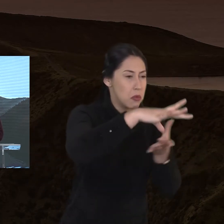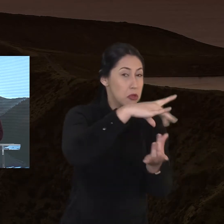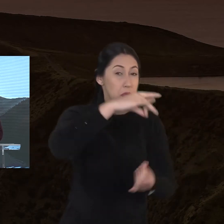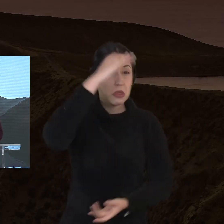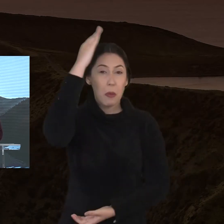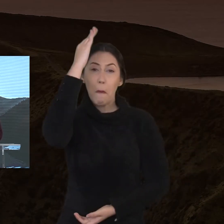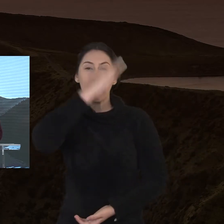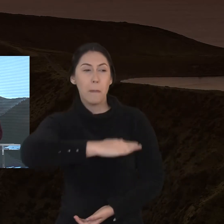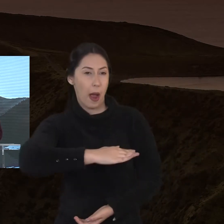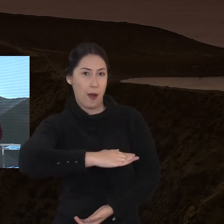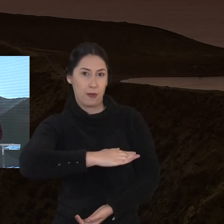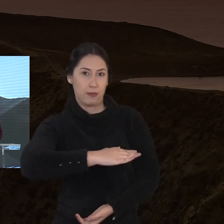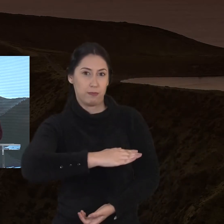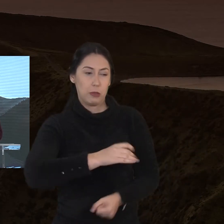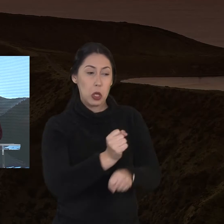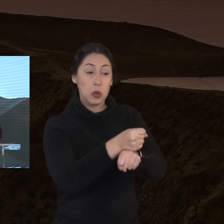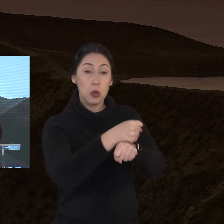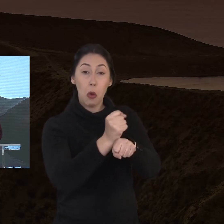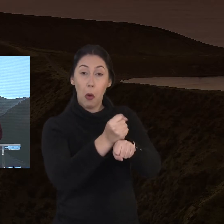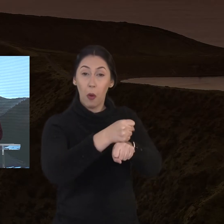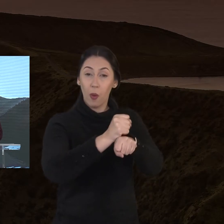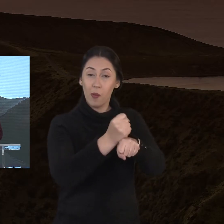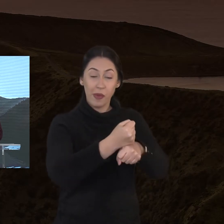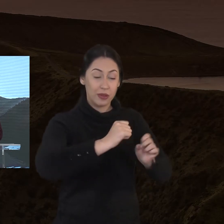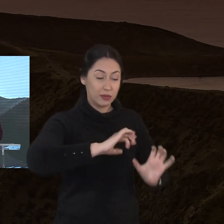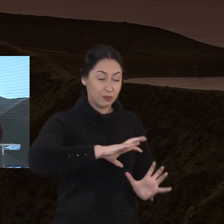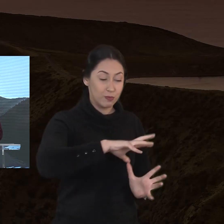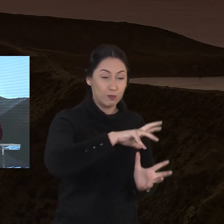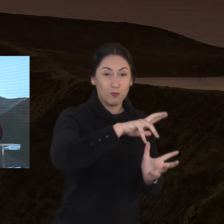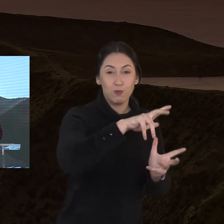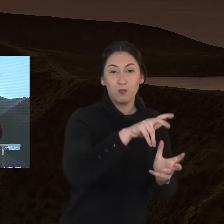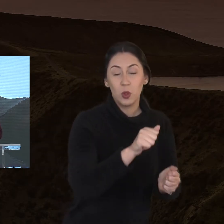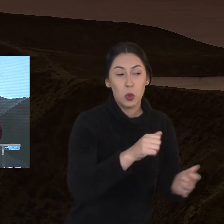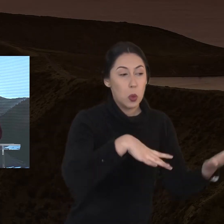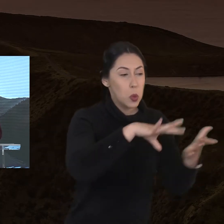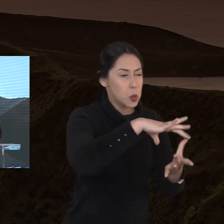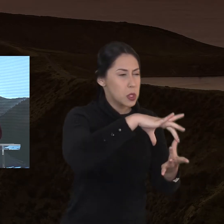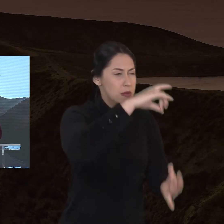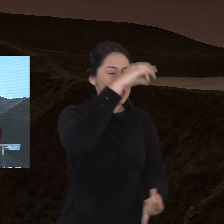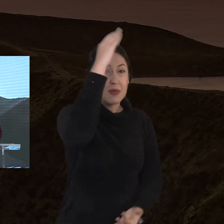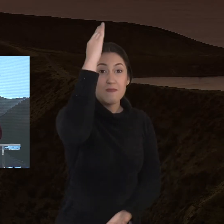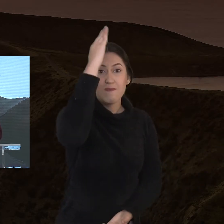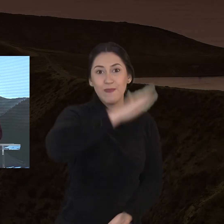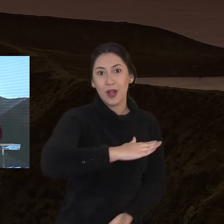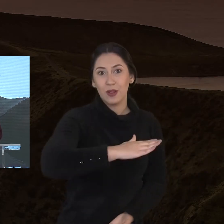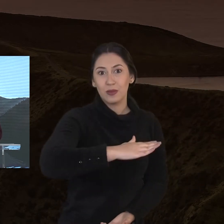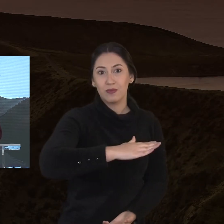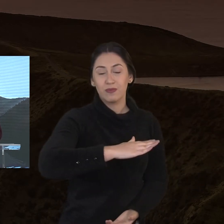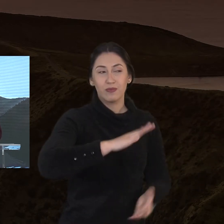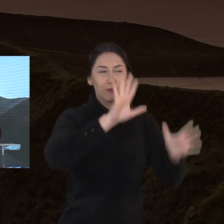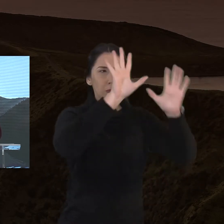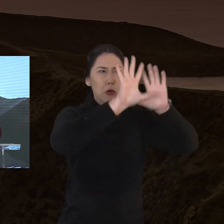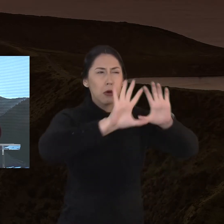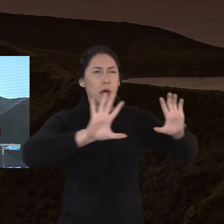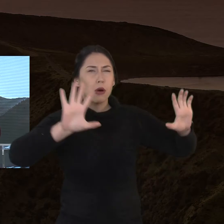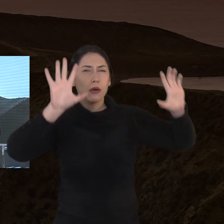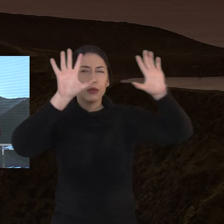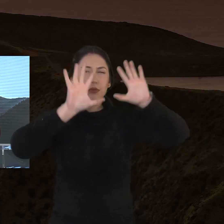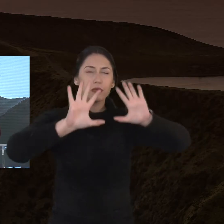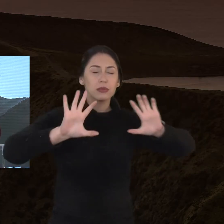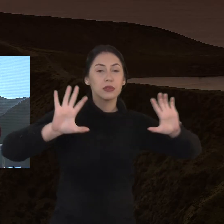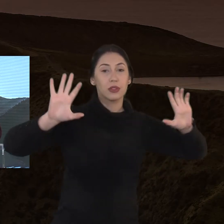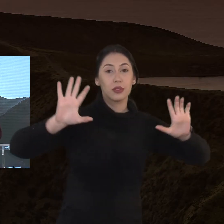mundo tenebroso contra as forças espirituais do mal nas regiões celestes